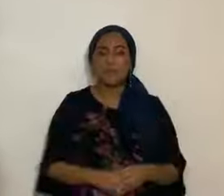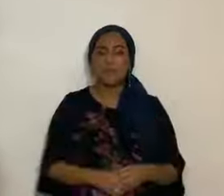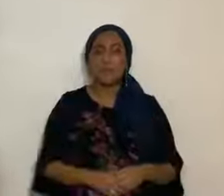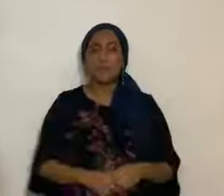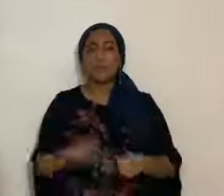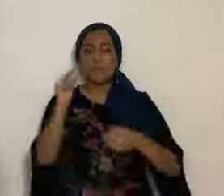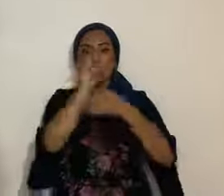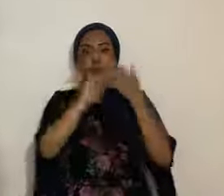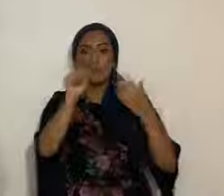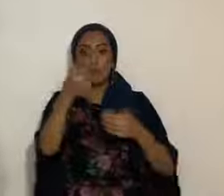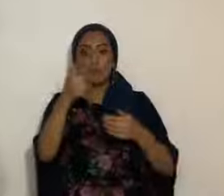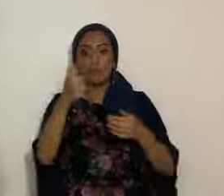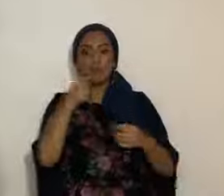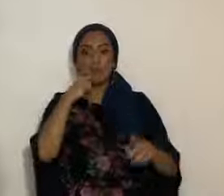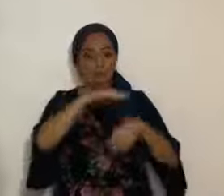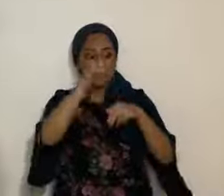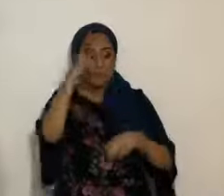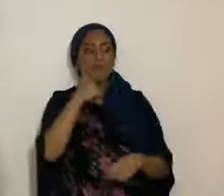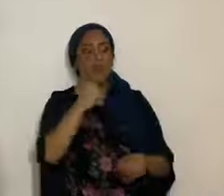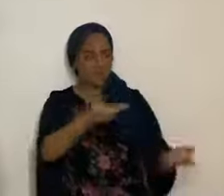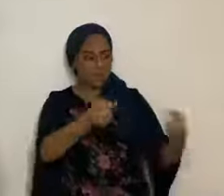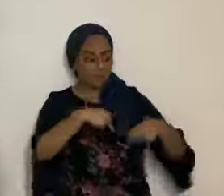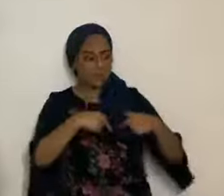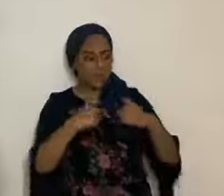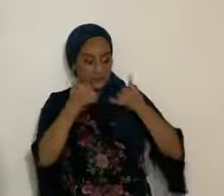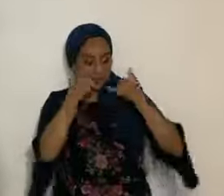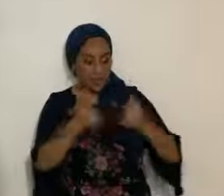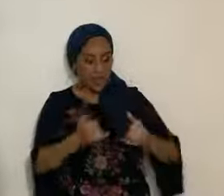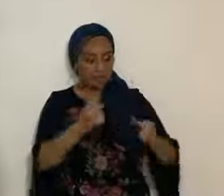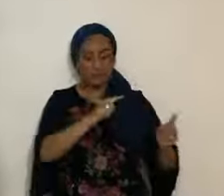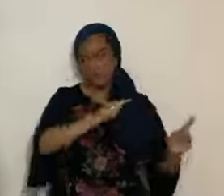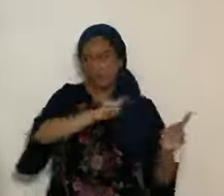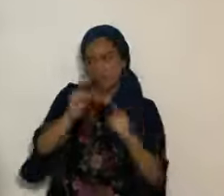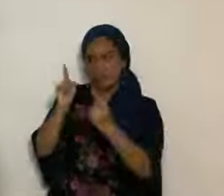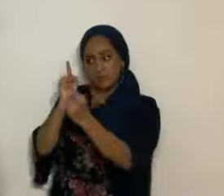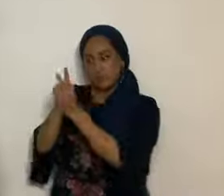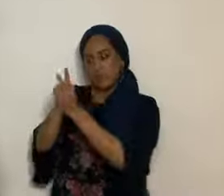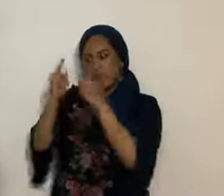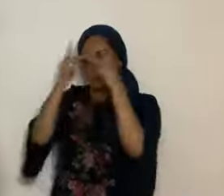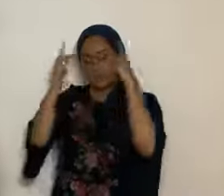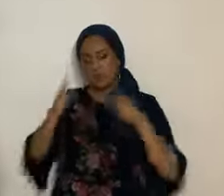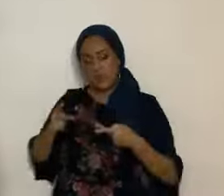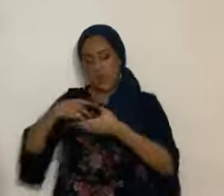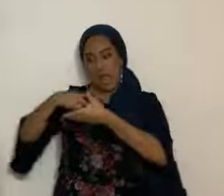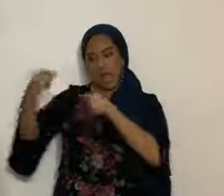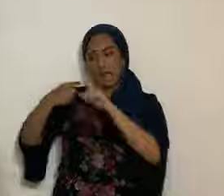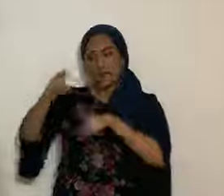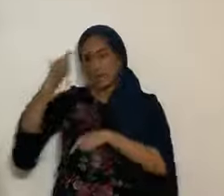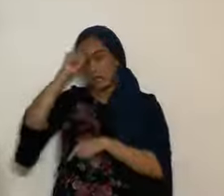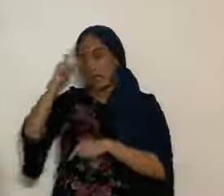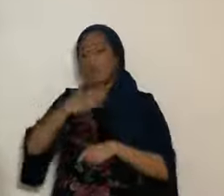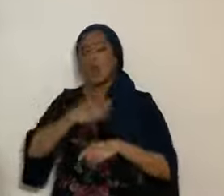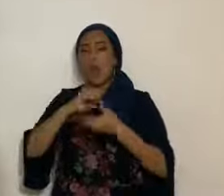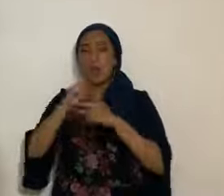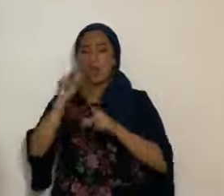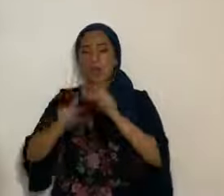verso 10 viene el llamado: ven por tanto ahora y te enviaré a Faraón para que saques de Egipto a mi pueblo, los hijos de